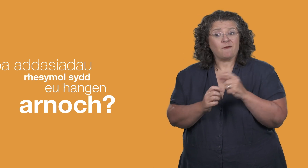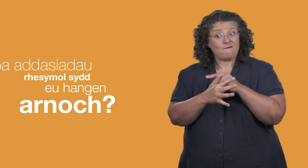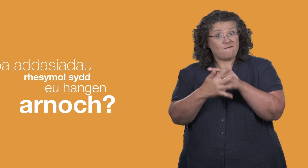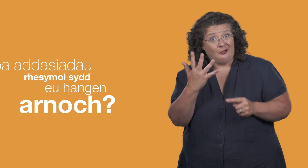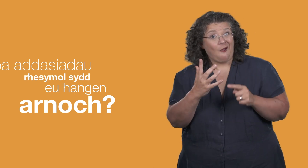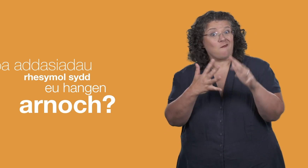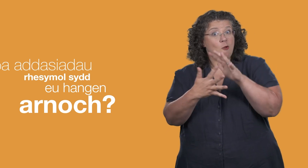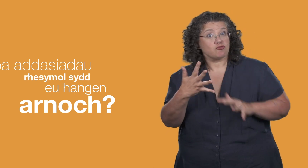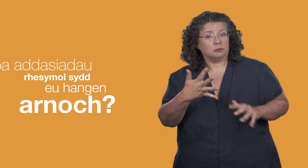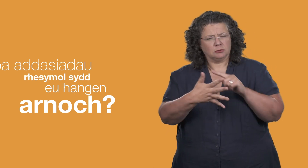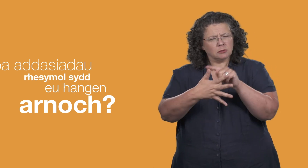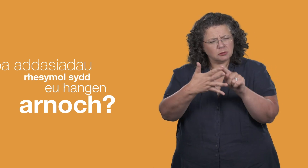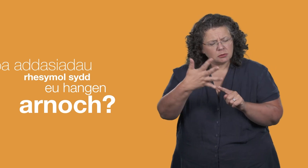maes hyn.